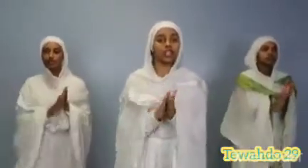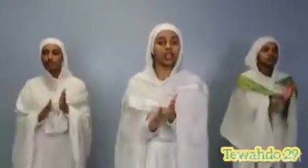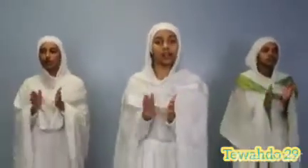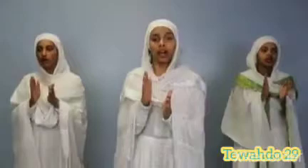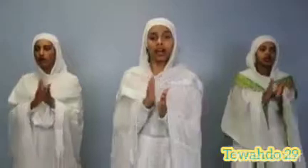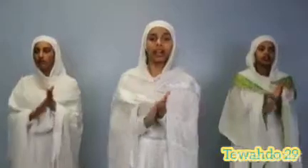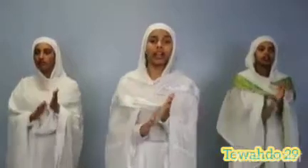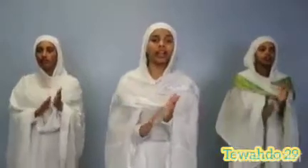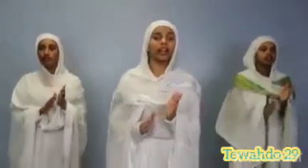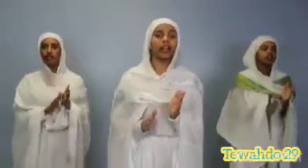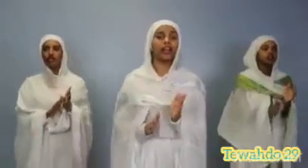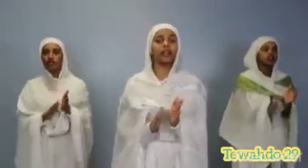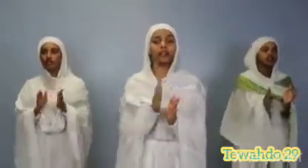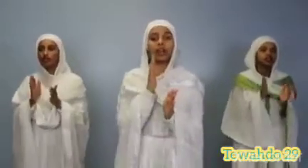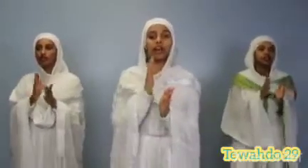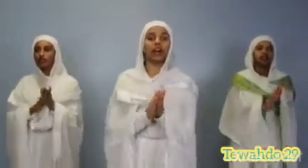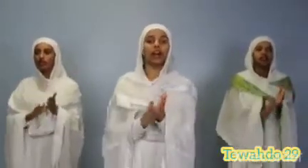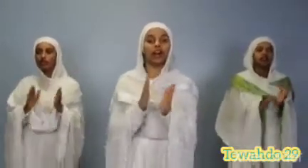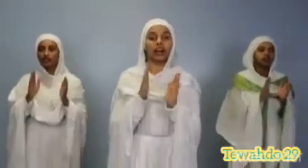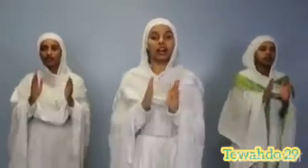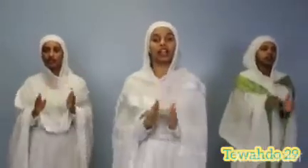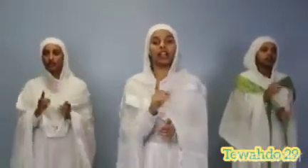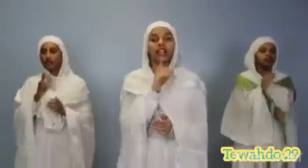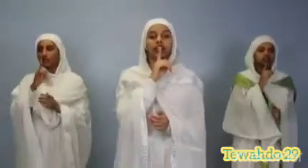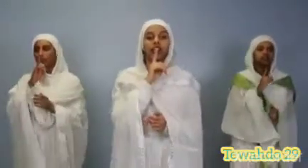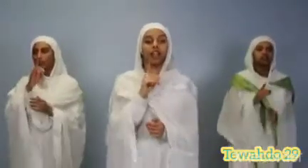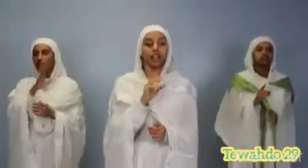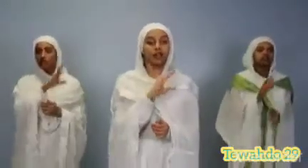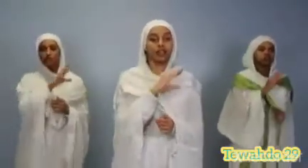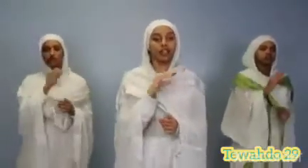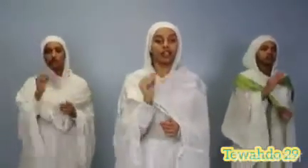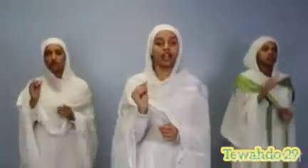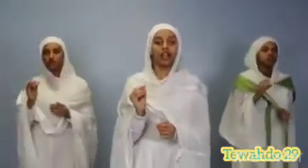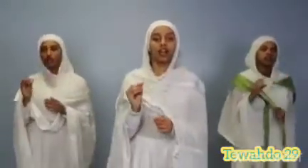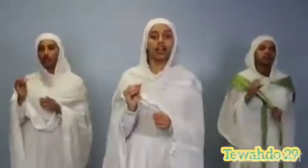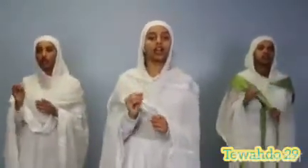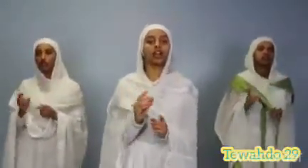ክርስቶስ ይማረን መሐሪ ነውና